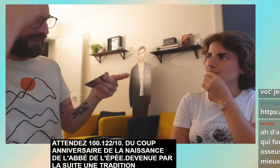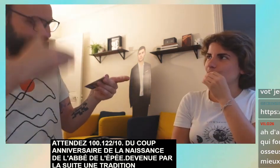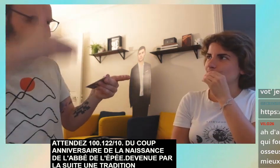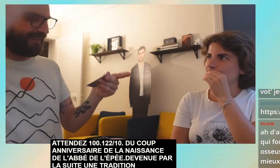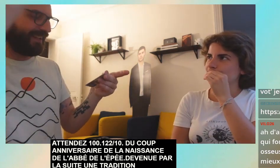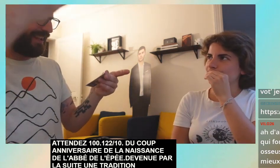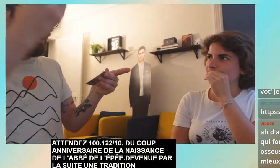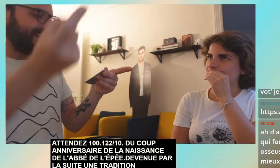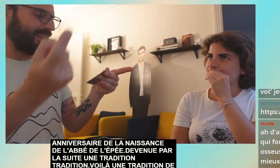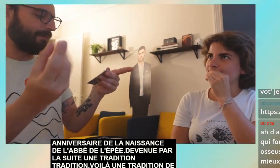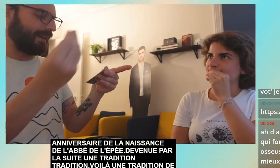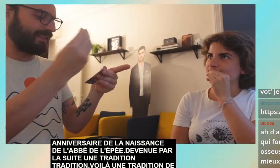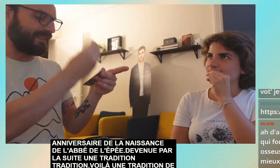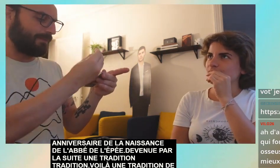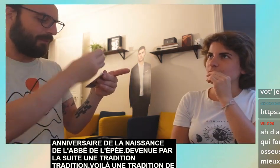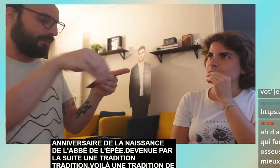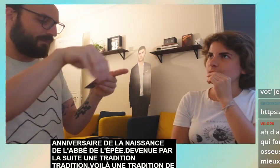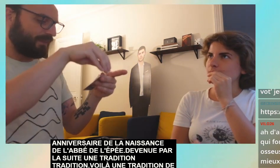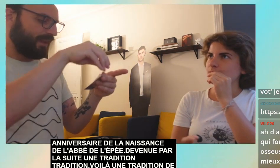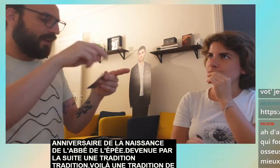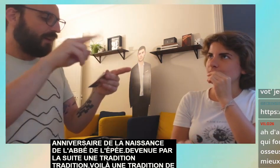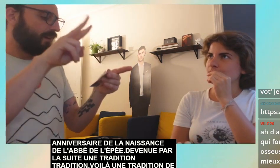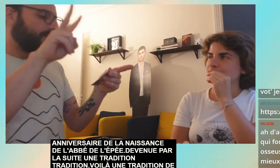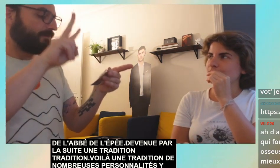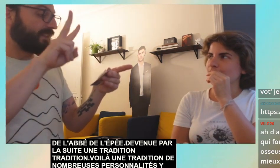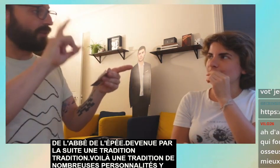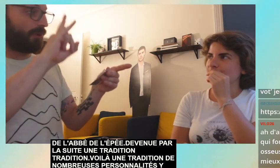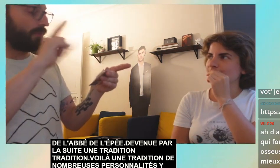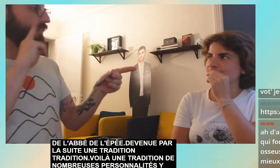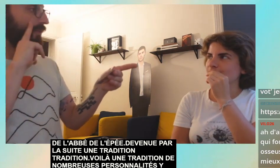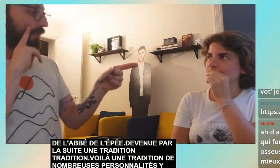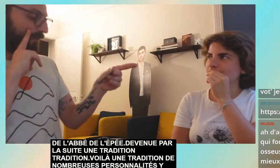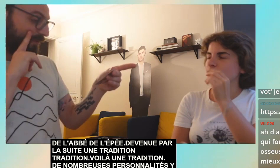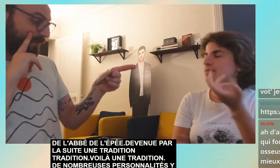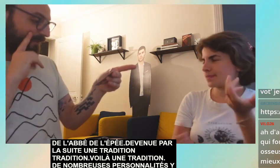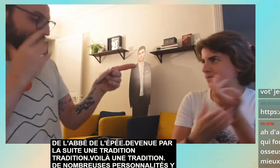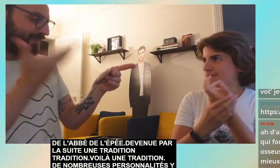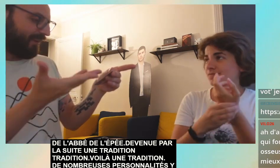personnalités y participeront. Victor Hugo,